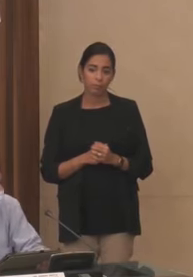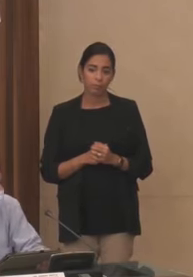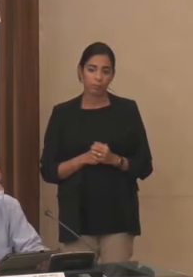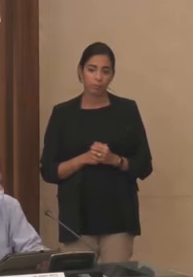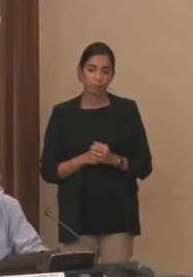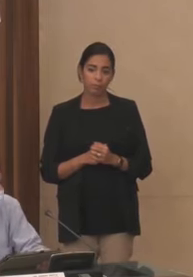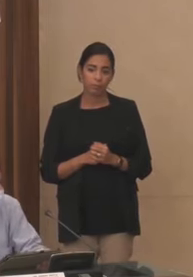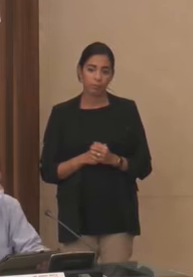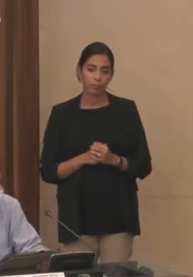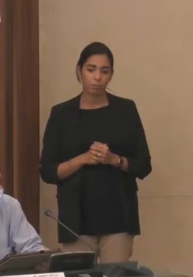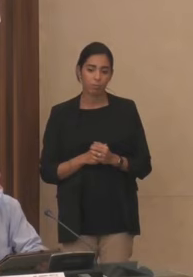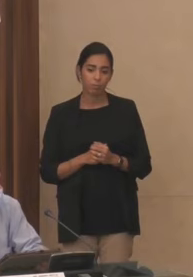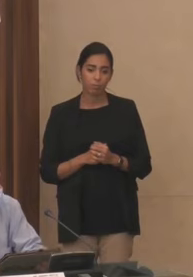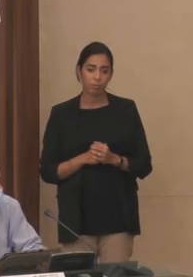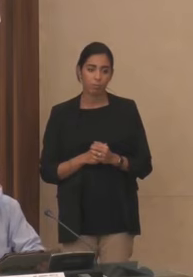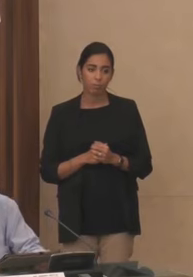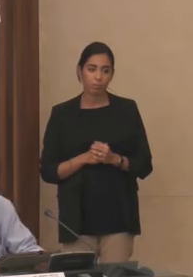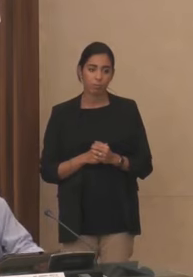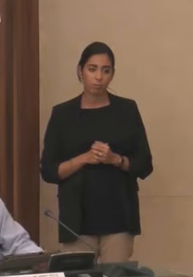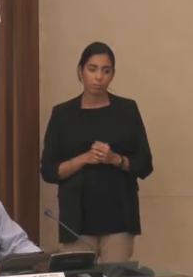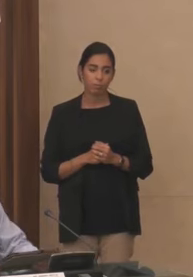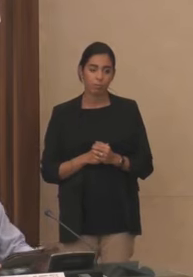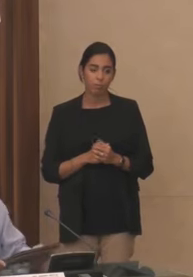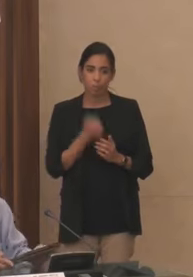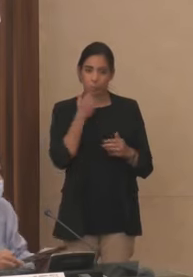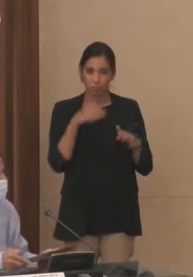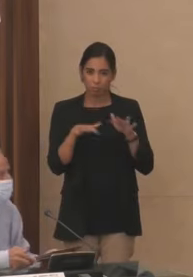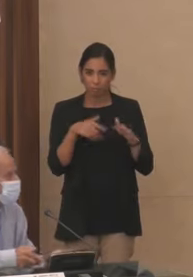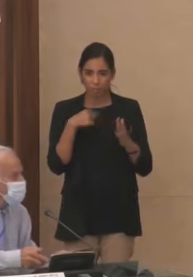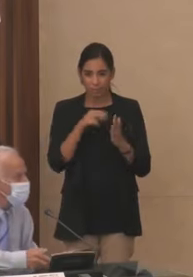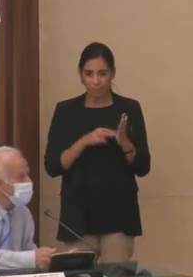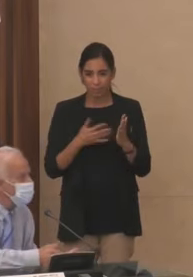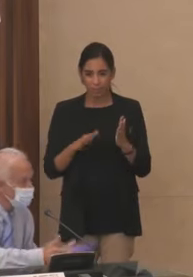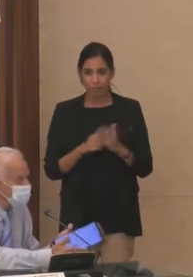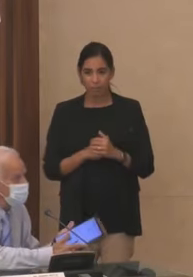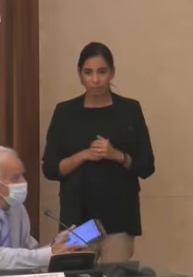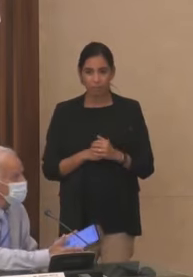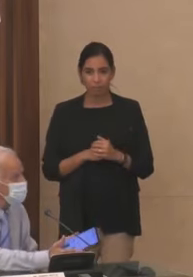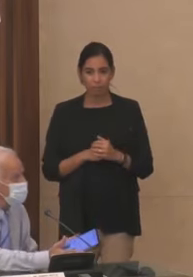abbiamo, scusate, per fare in fretta ho detto mi scrivo tutto e poi...